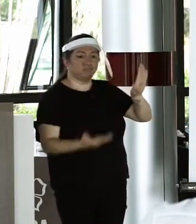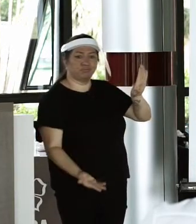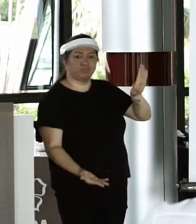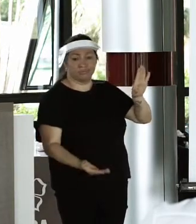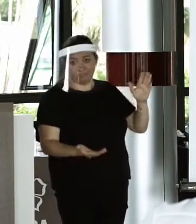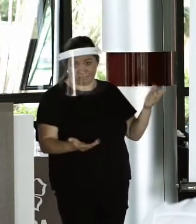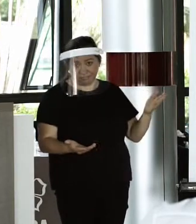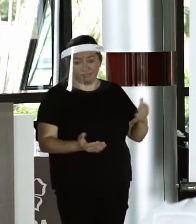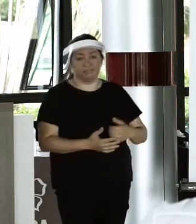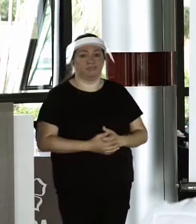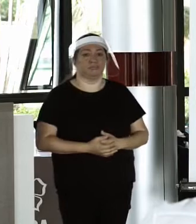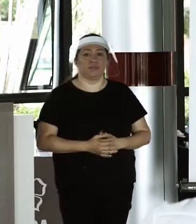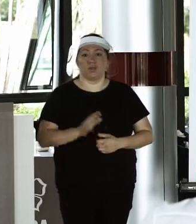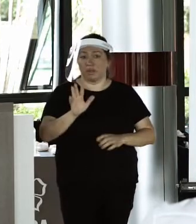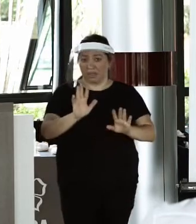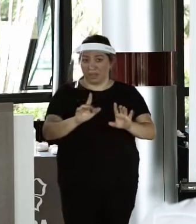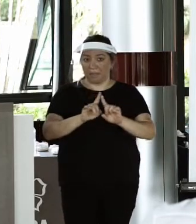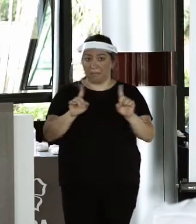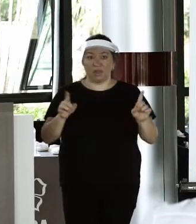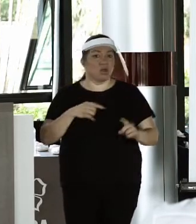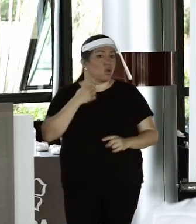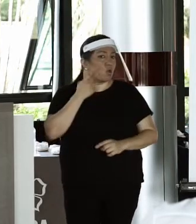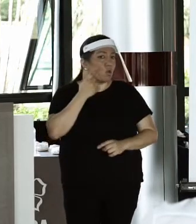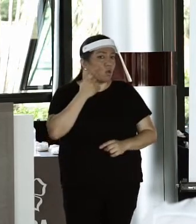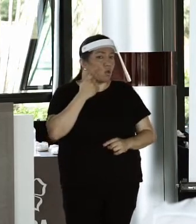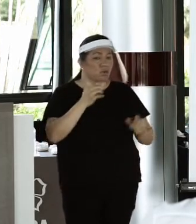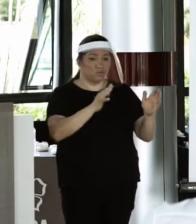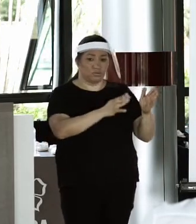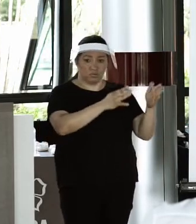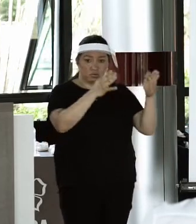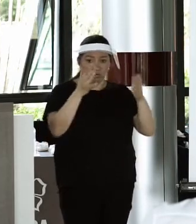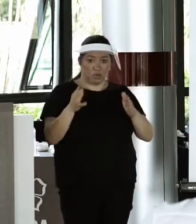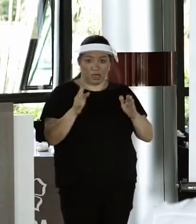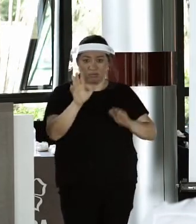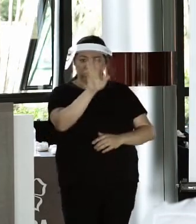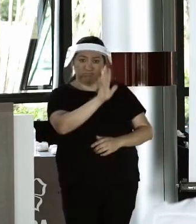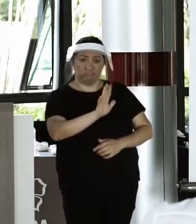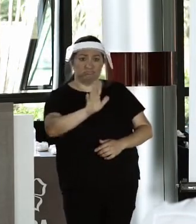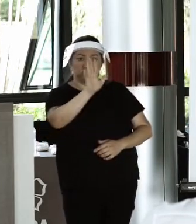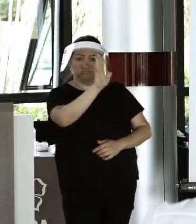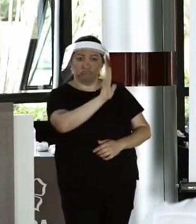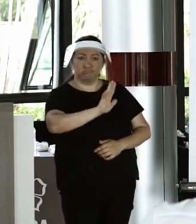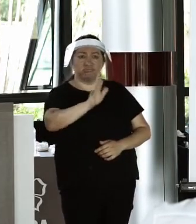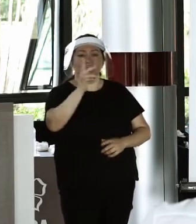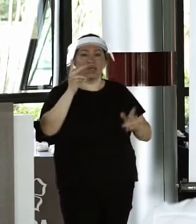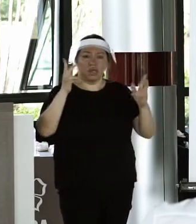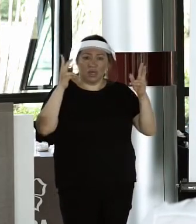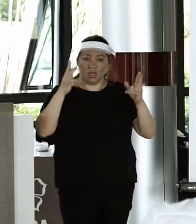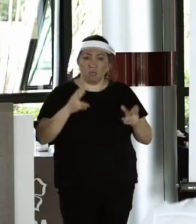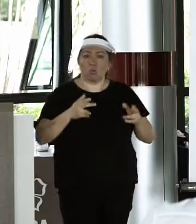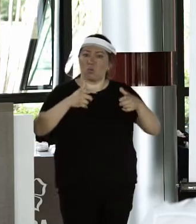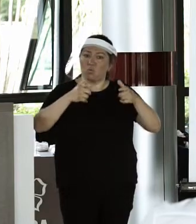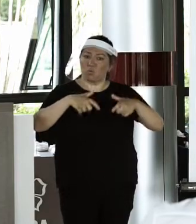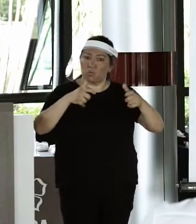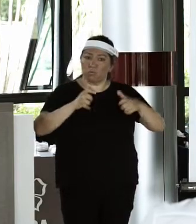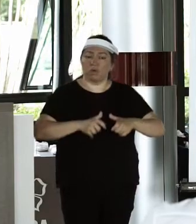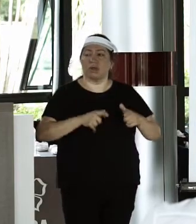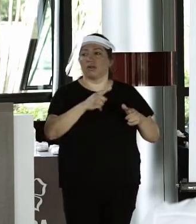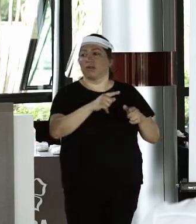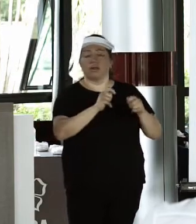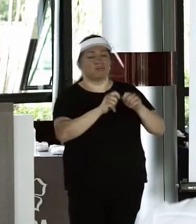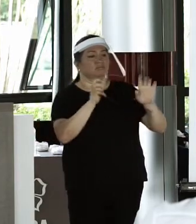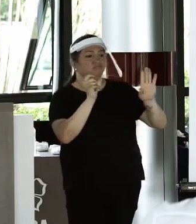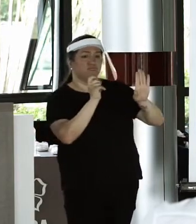Tá? Só que agora olha a termografia ali do lado. A mancha exatamente no mesmo local que